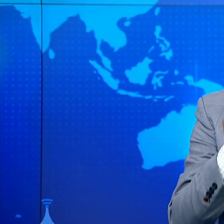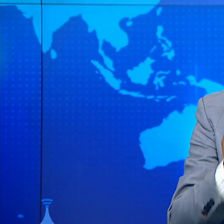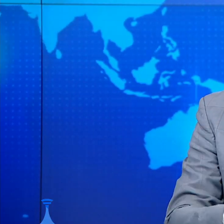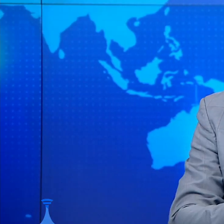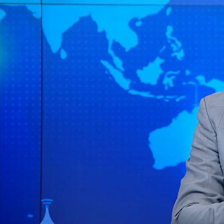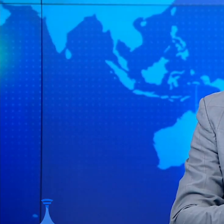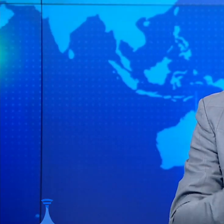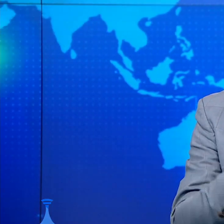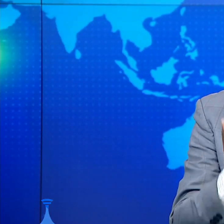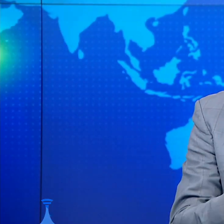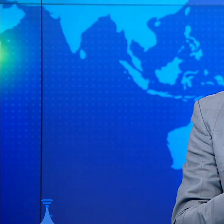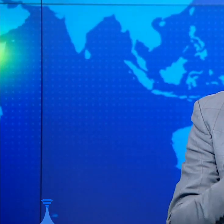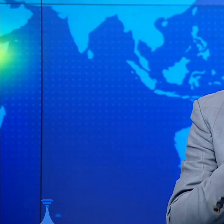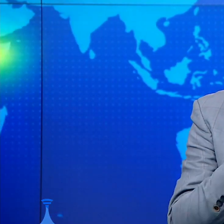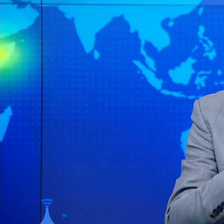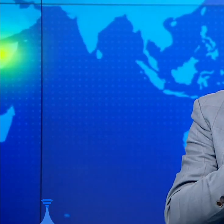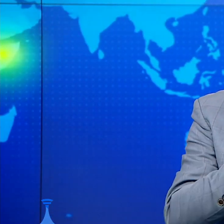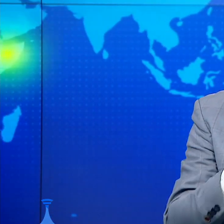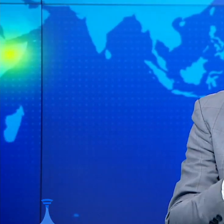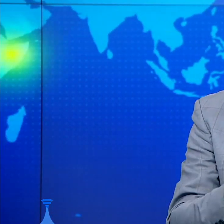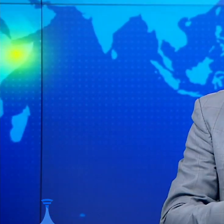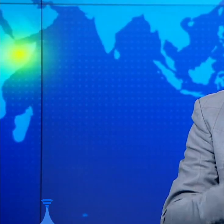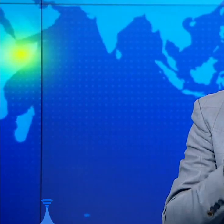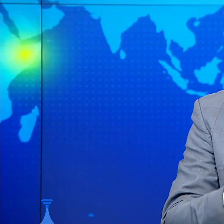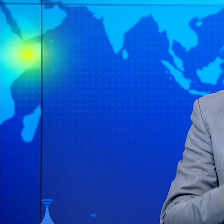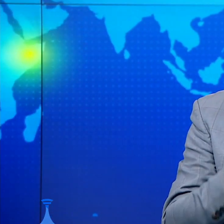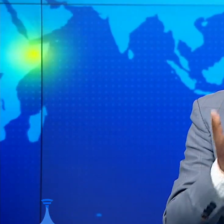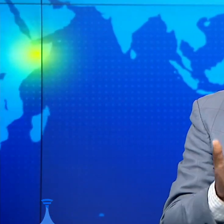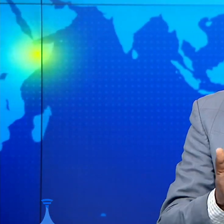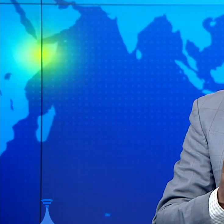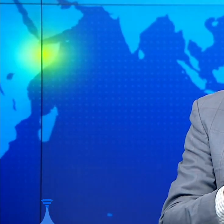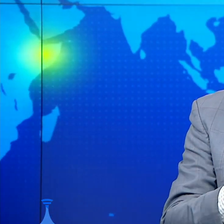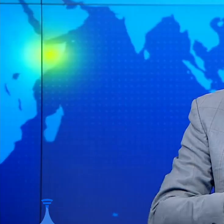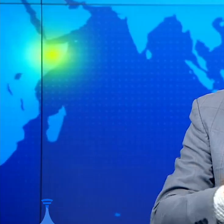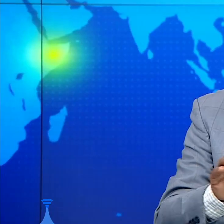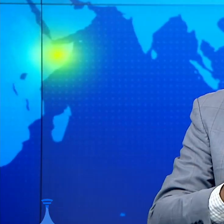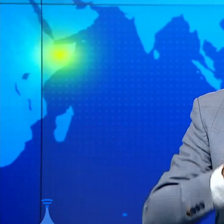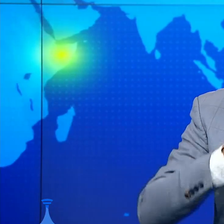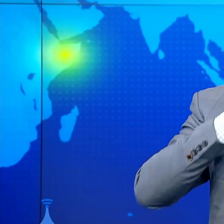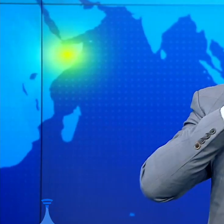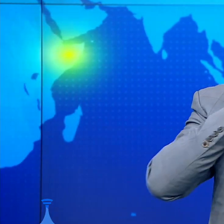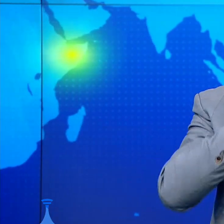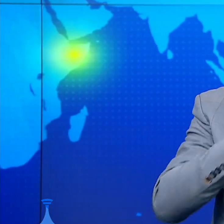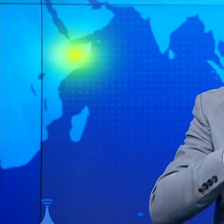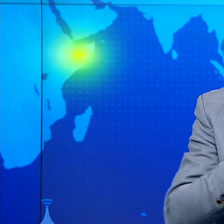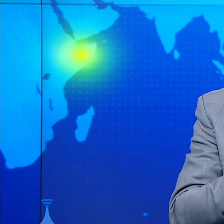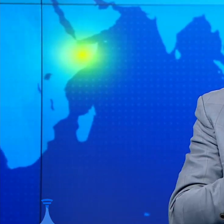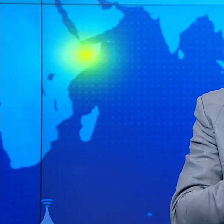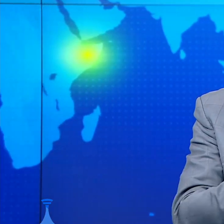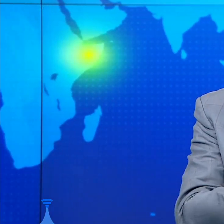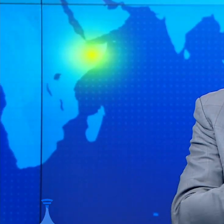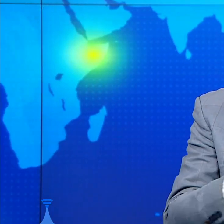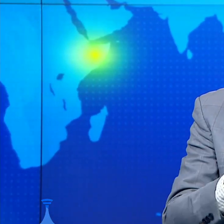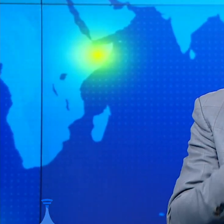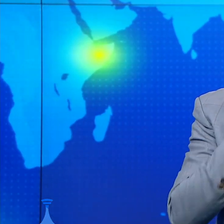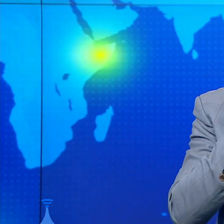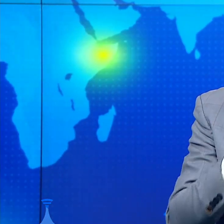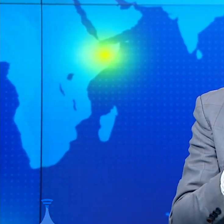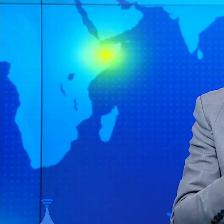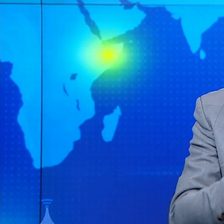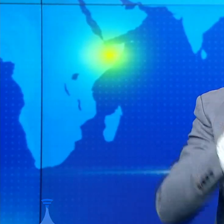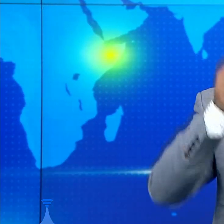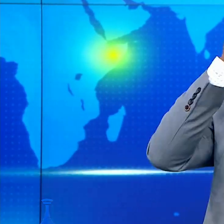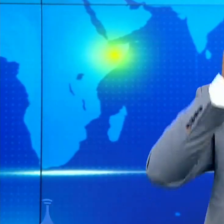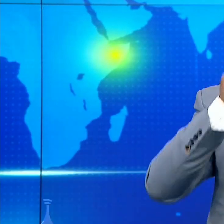መሶብ የአንድ ማዕከል አገልግሎት ቀልጣፋና ፍትሐዊ አገልግሎት ተደራሽ ለማድረግ ብልሹ አሰራር እንደሚፈታ